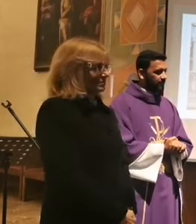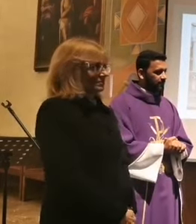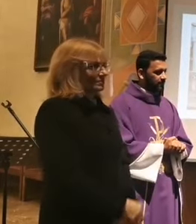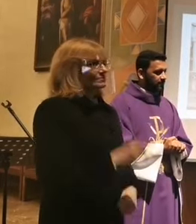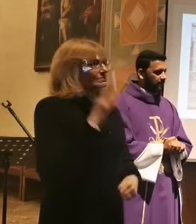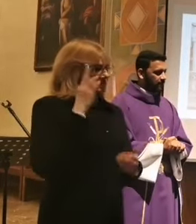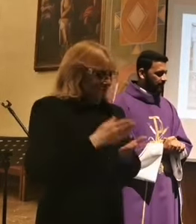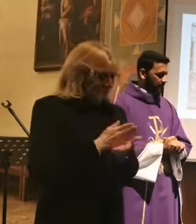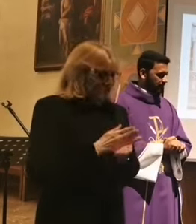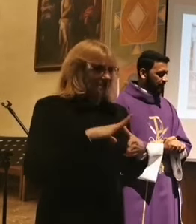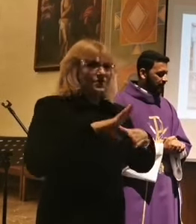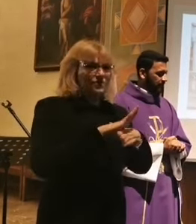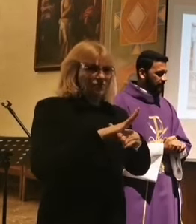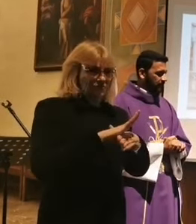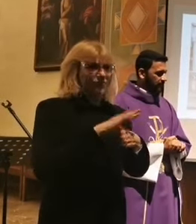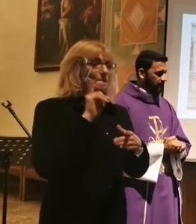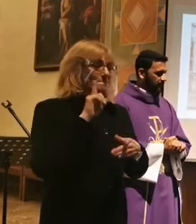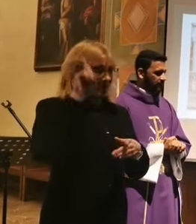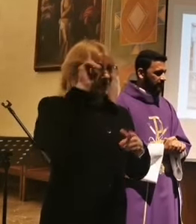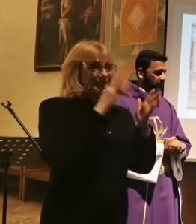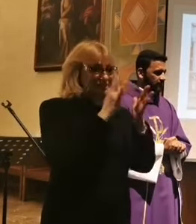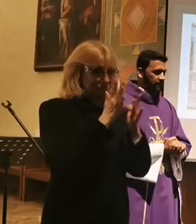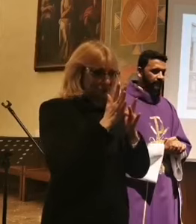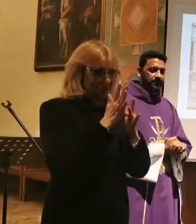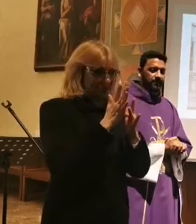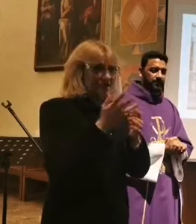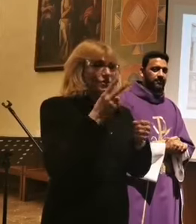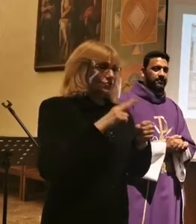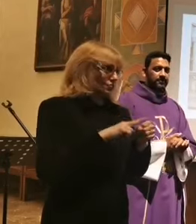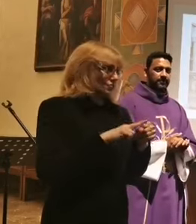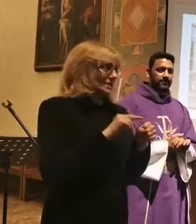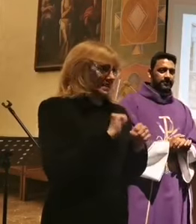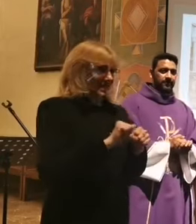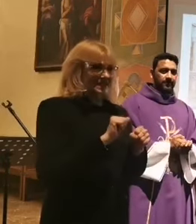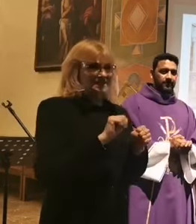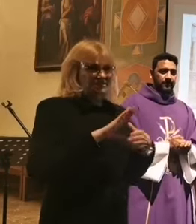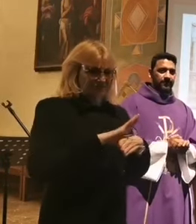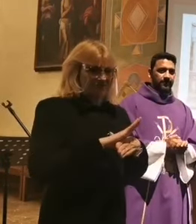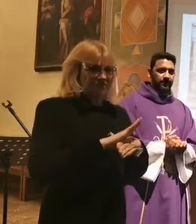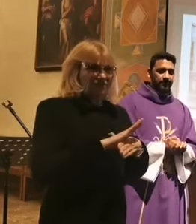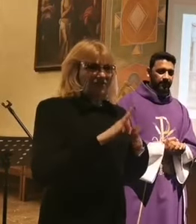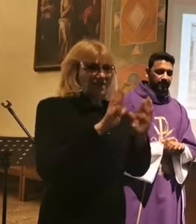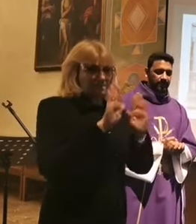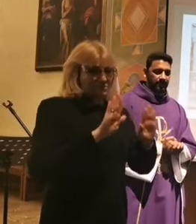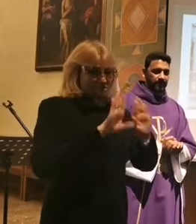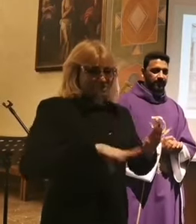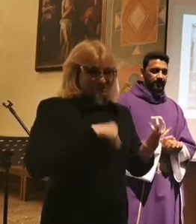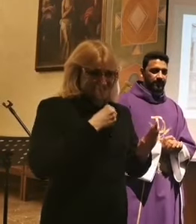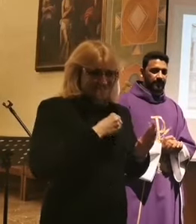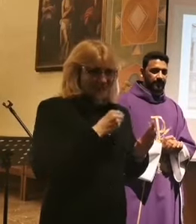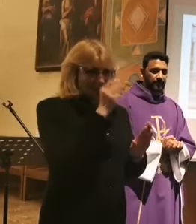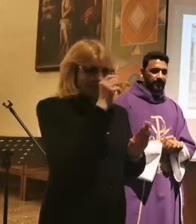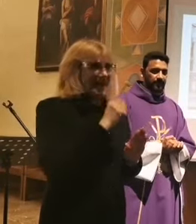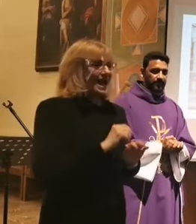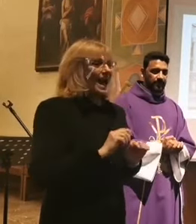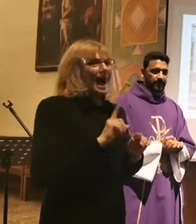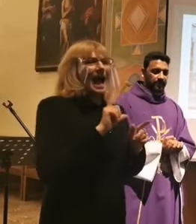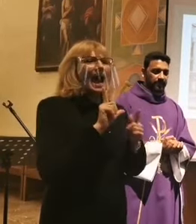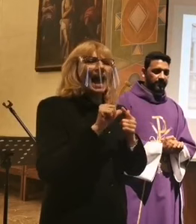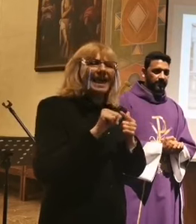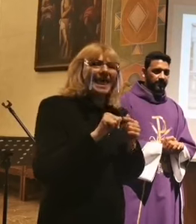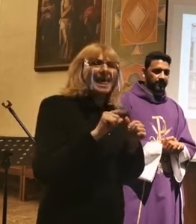Wierzymy w Pana Jezusa, który dał Eucharystię, ale na przestrzeni lat i wieków sposób odprawiania mszy się